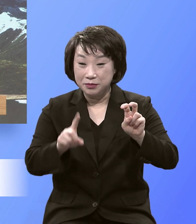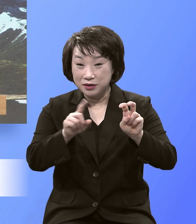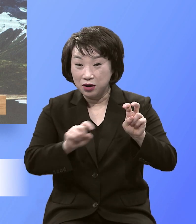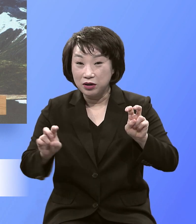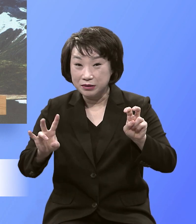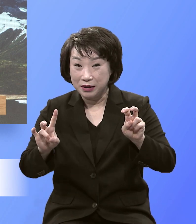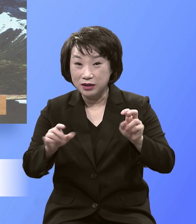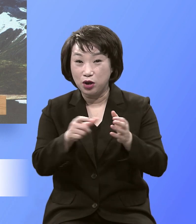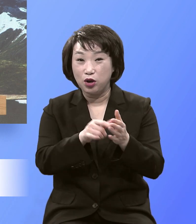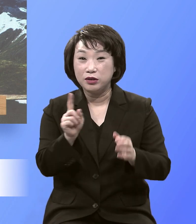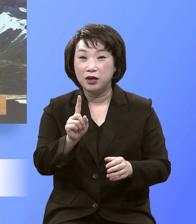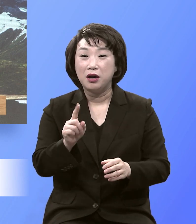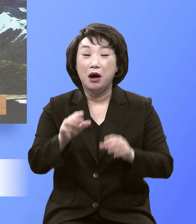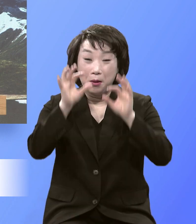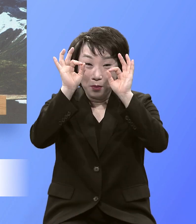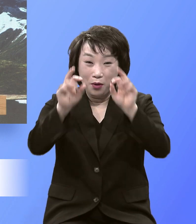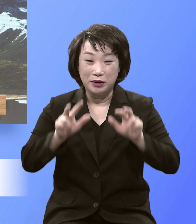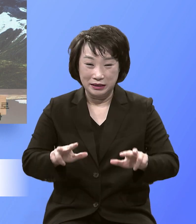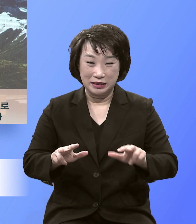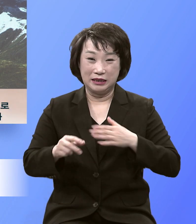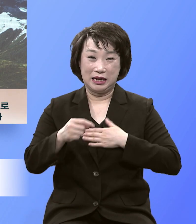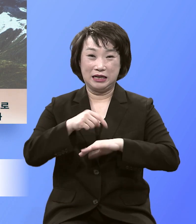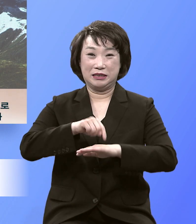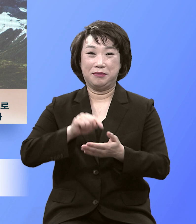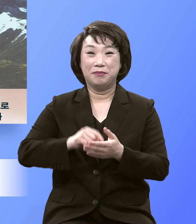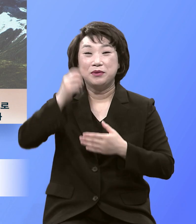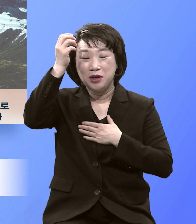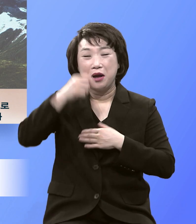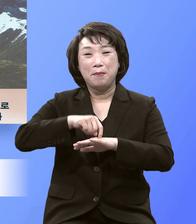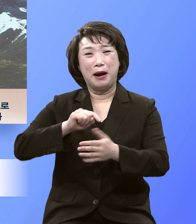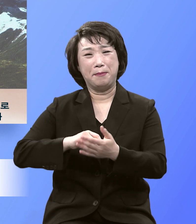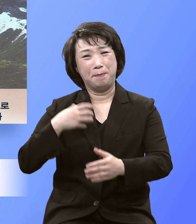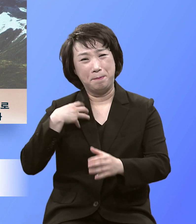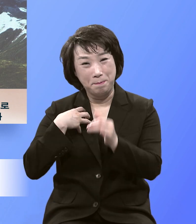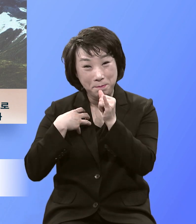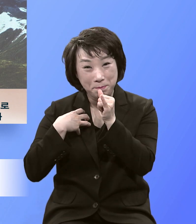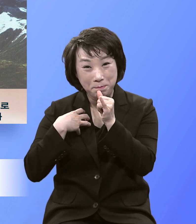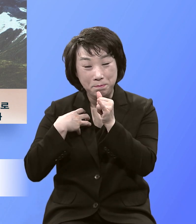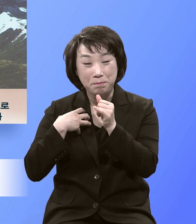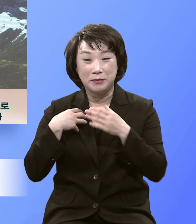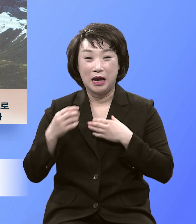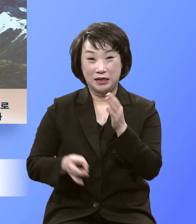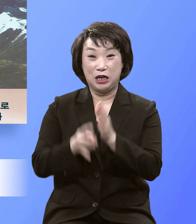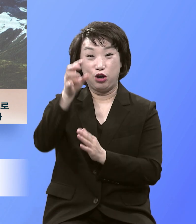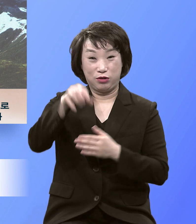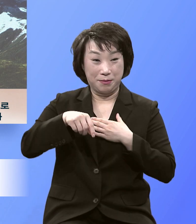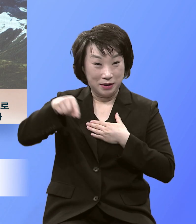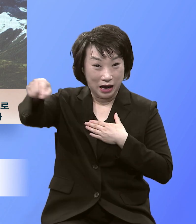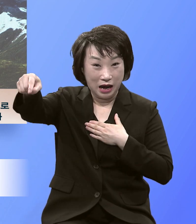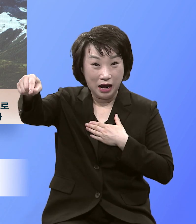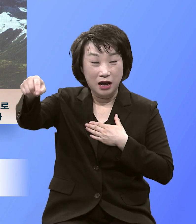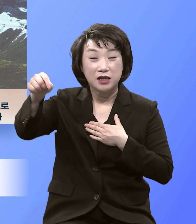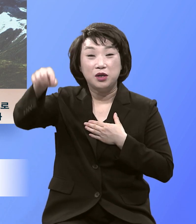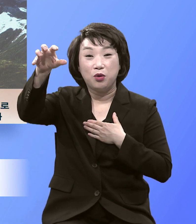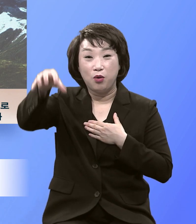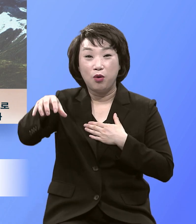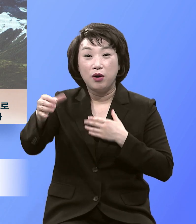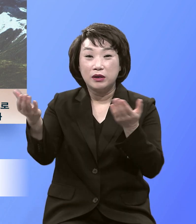24절에 보라 이제 나는 심령에 매여 예루살렘으로